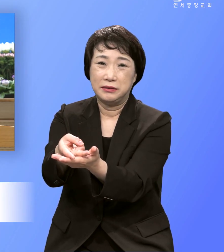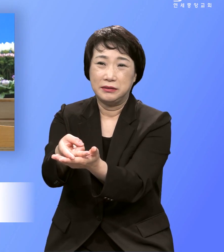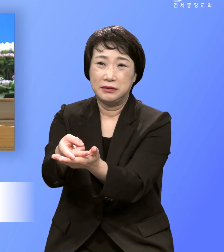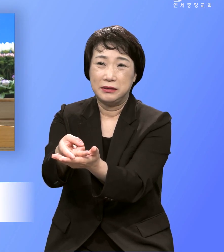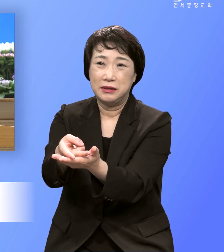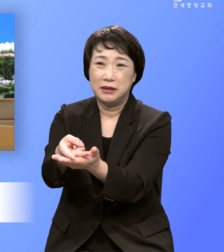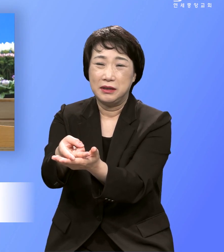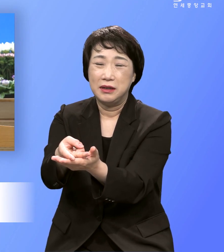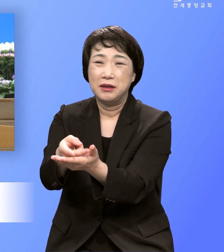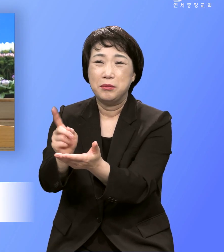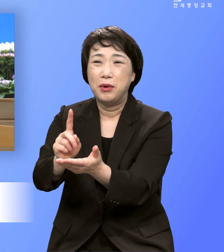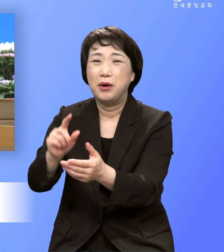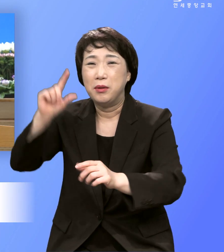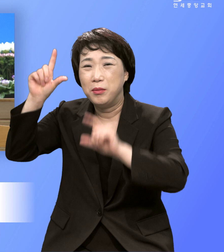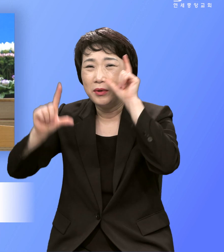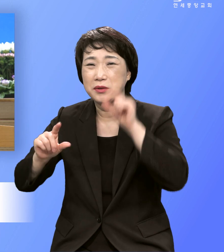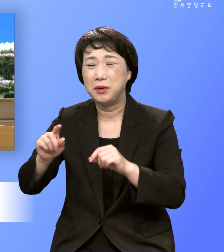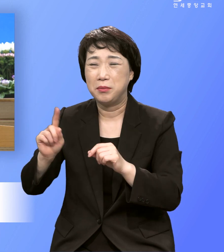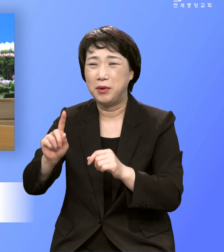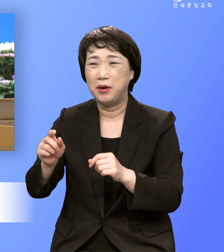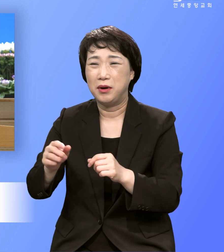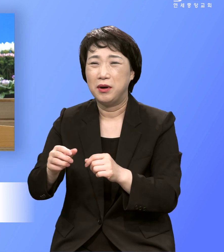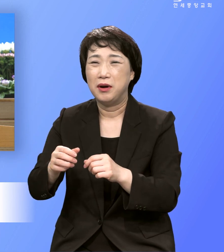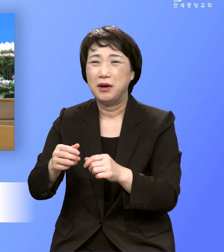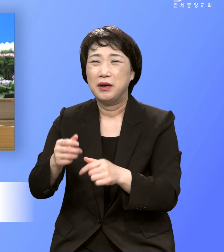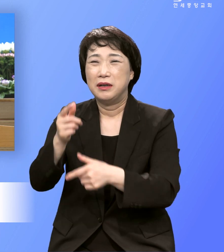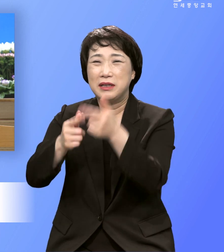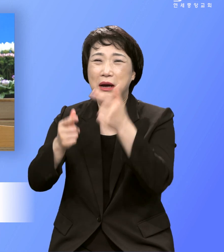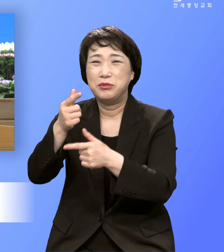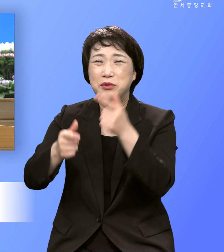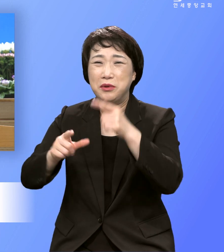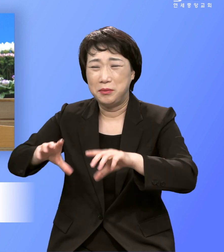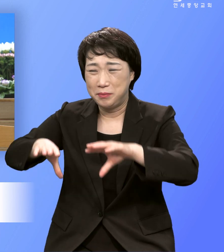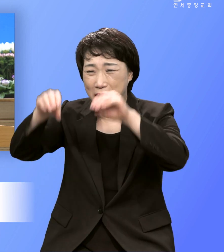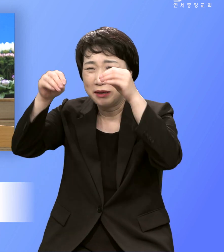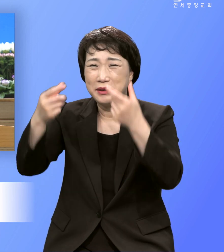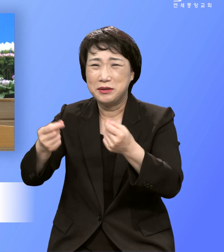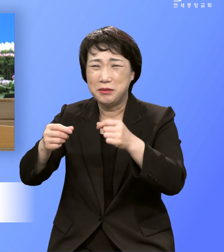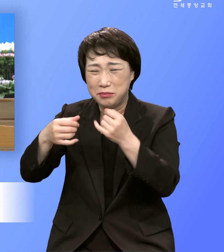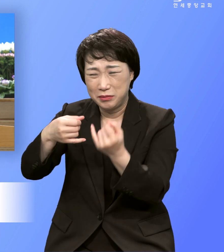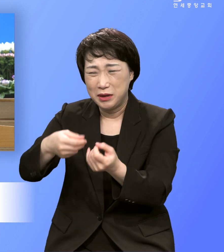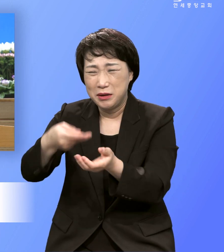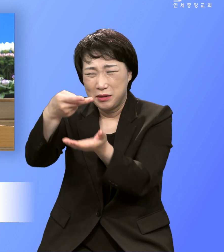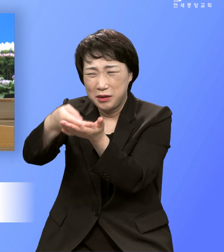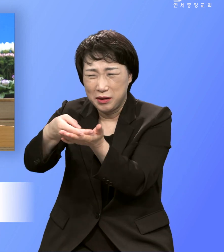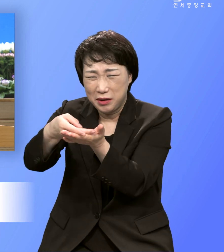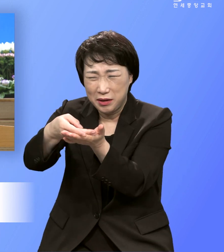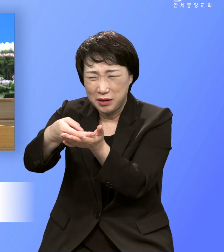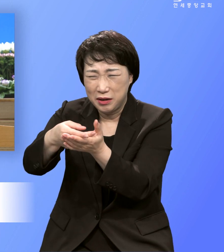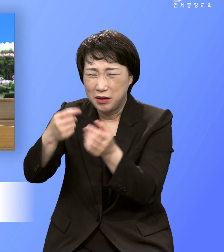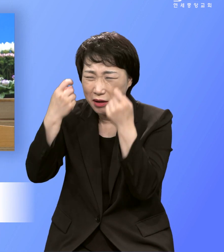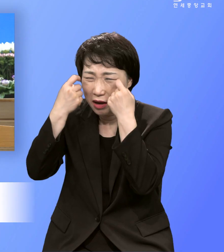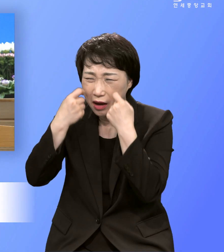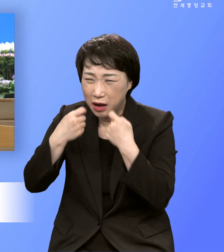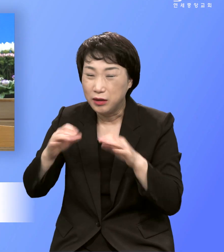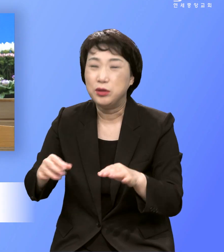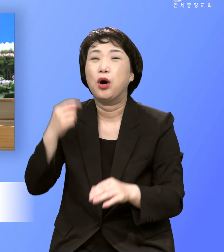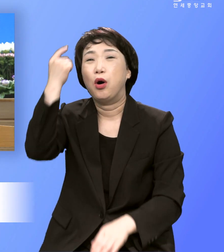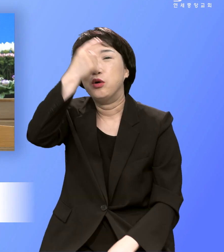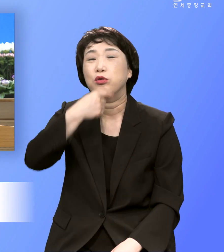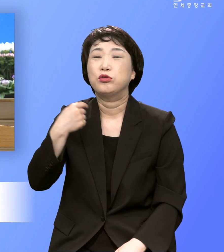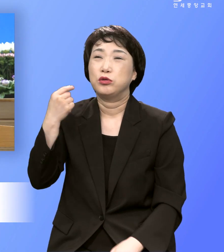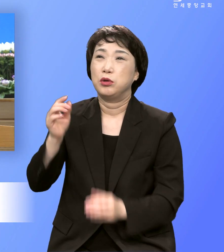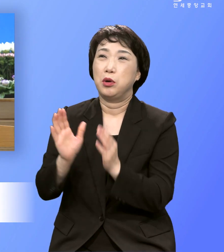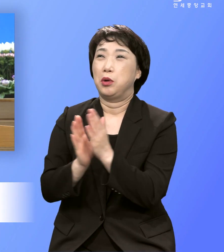그냥 마른 창장처럼 바짝 말라져 있다. 근데 얼굴은 얼마나